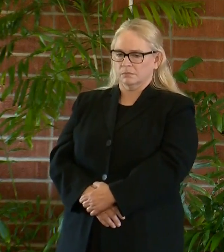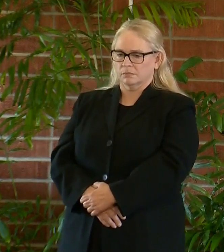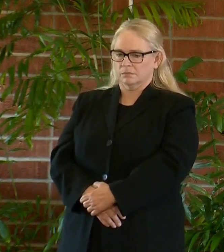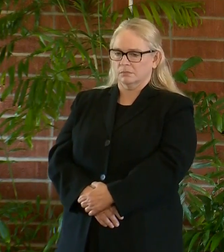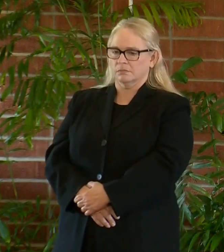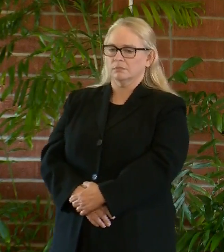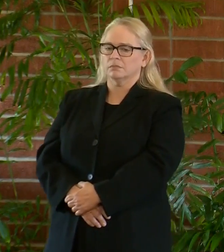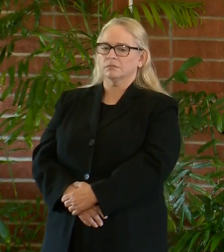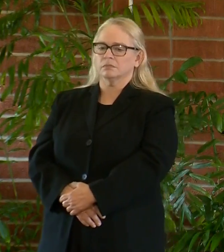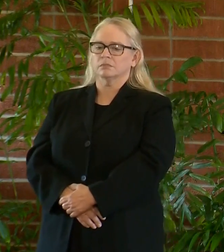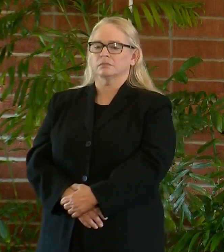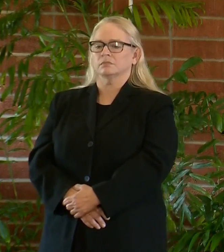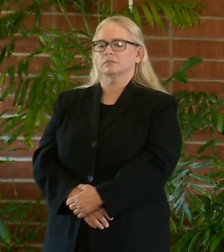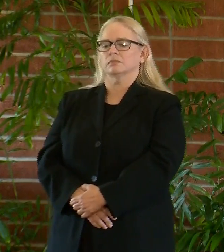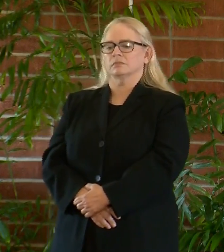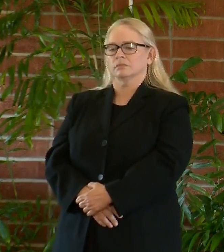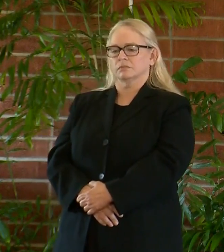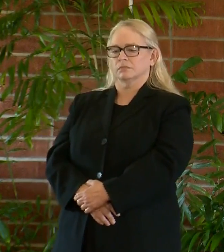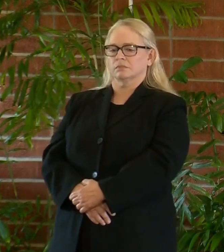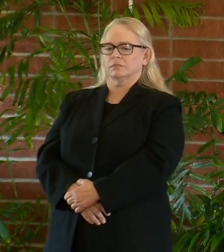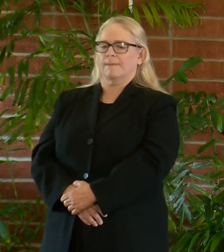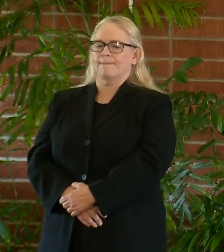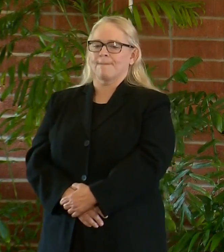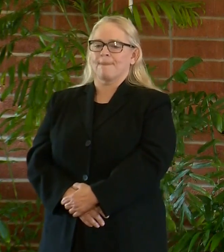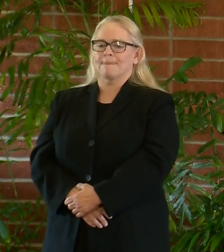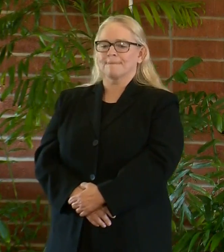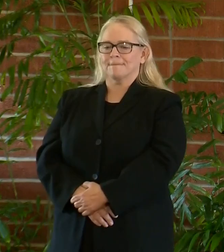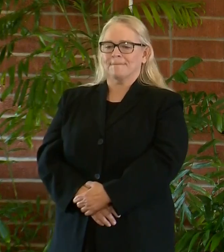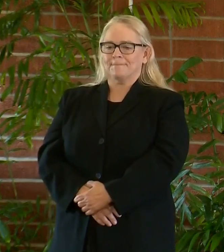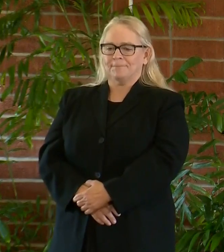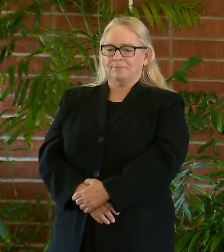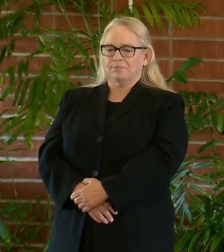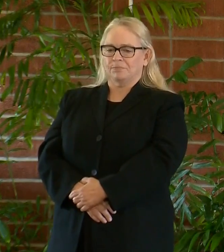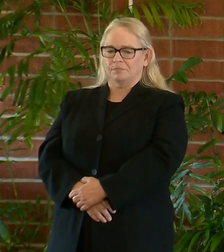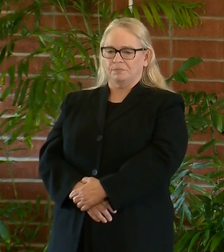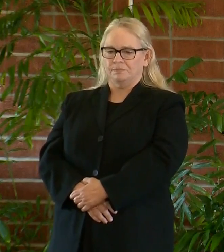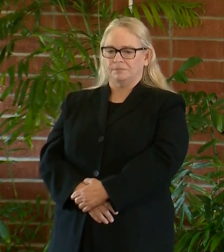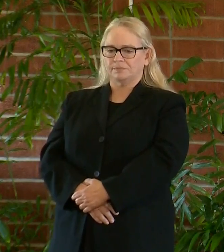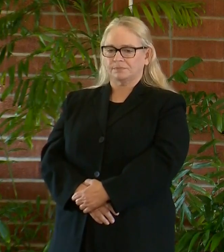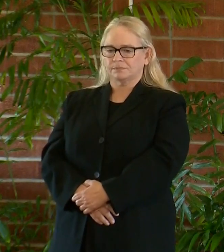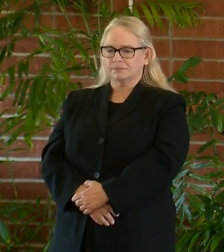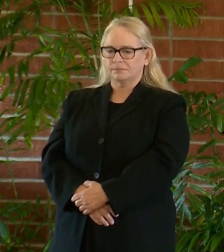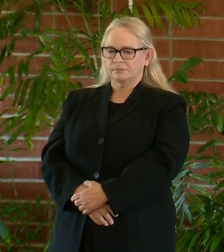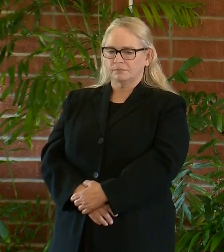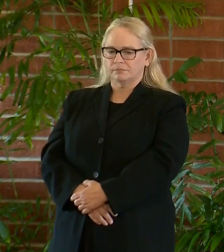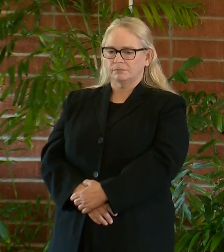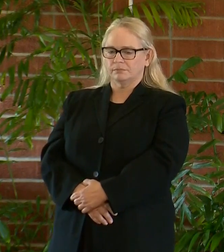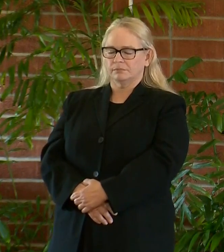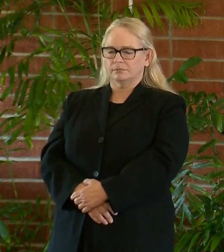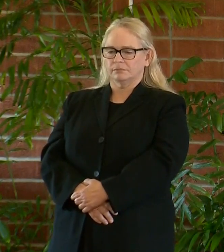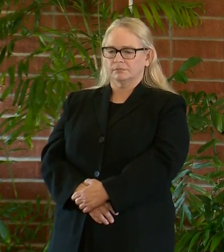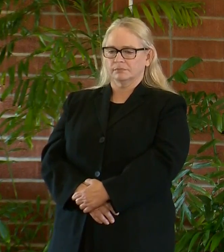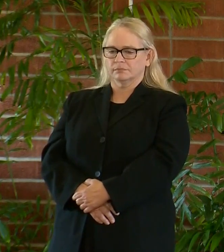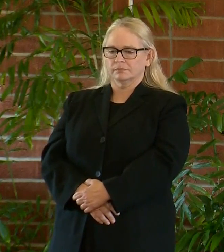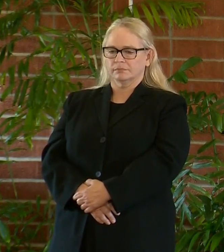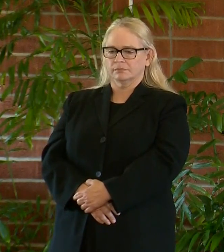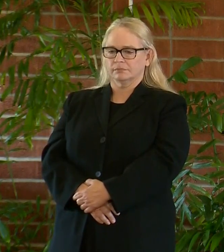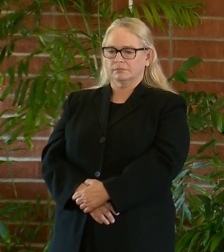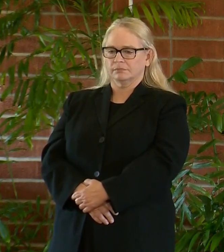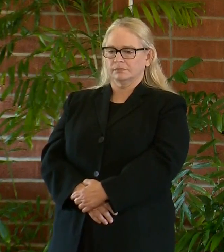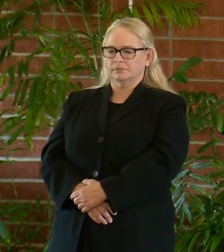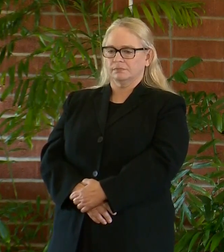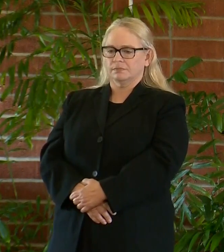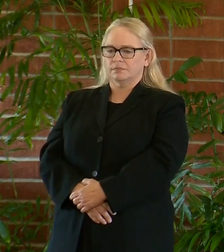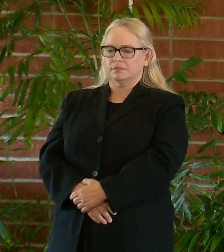hay 3, 4, 5, 6 gentes compartiendo una habitación. Todo eso nos pone a más alto riesgo. Y